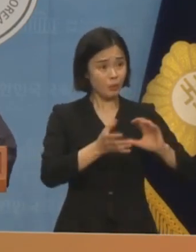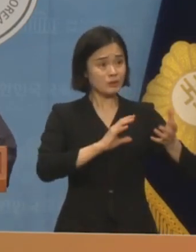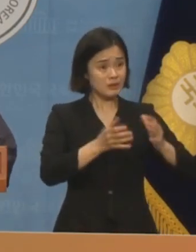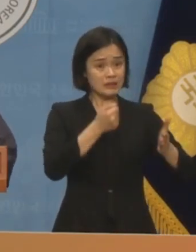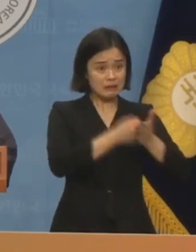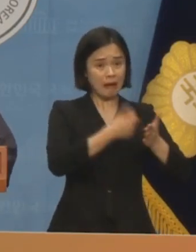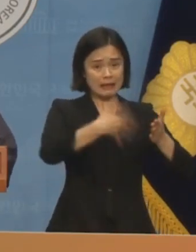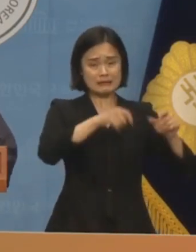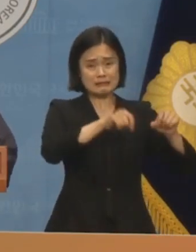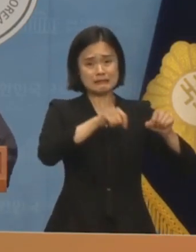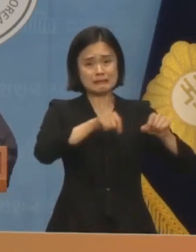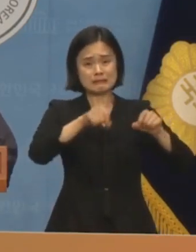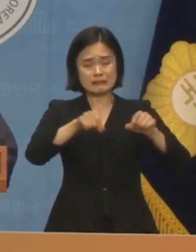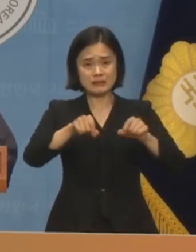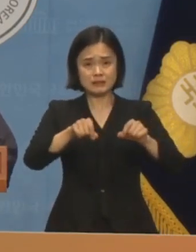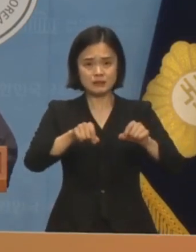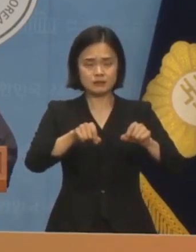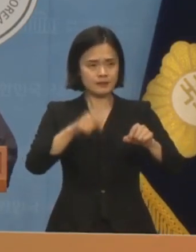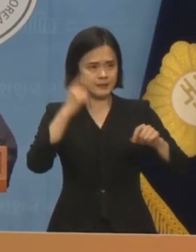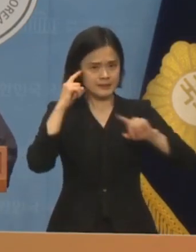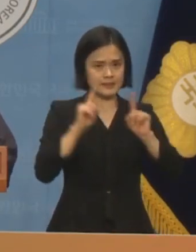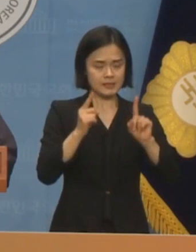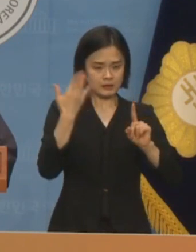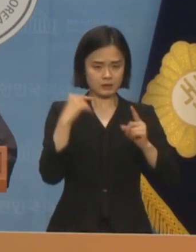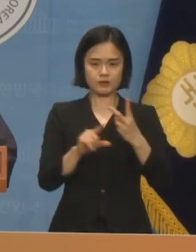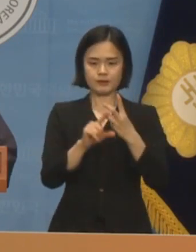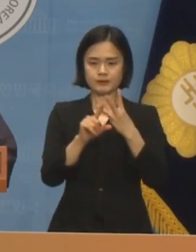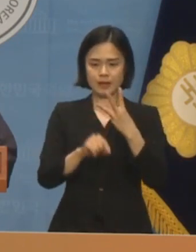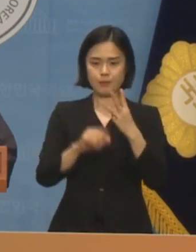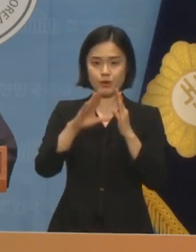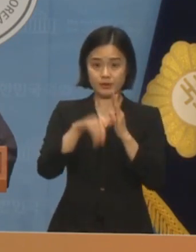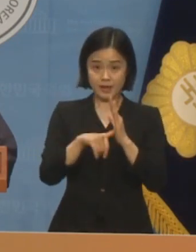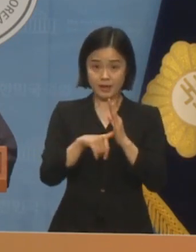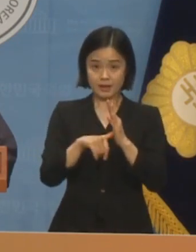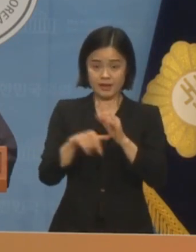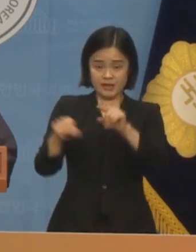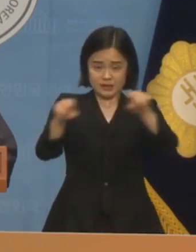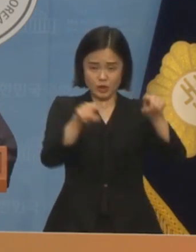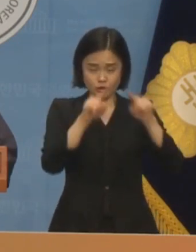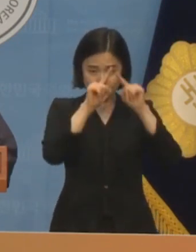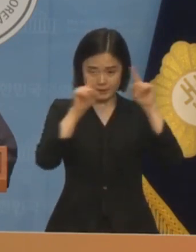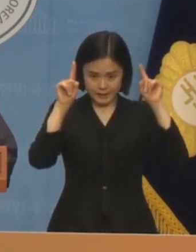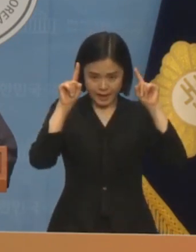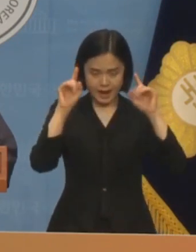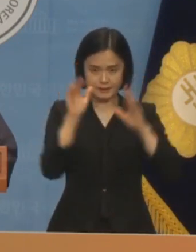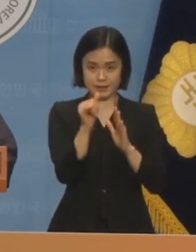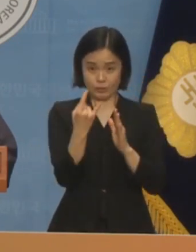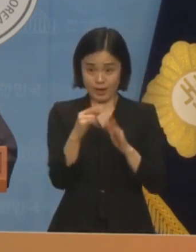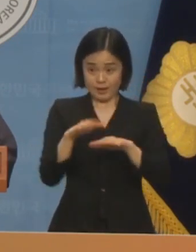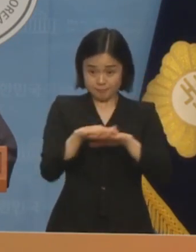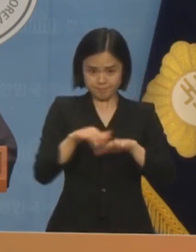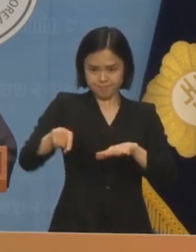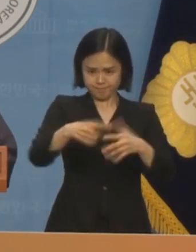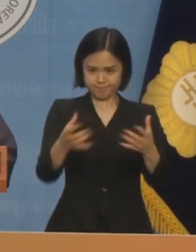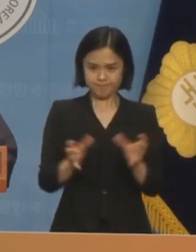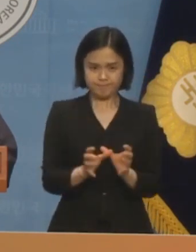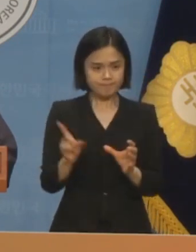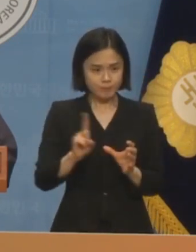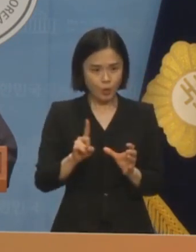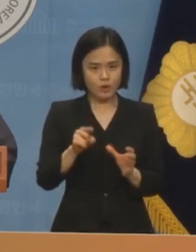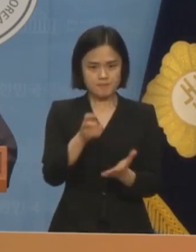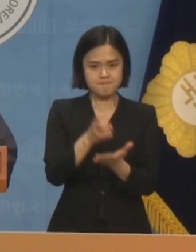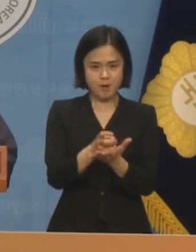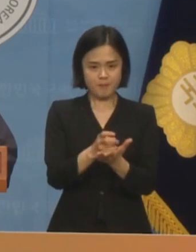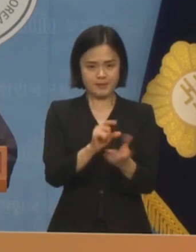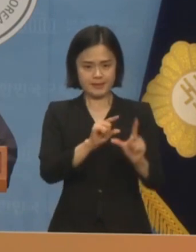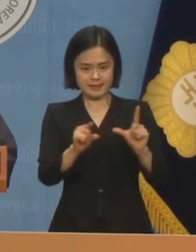갖고 작년 3월 전국대학 학생회 네트워크에서도 취업 후 학자금 상환특별법 개정안을 촉구하는 기자회견을 진행한